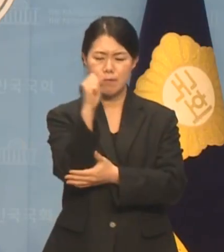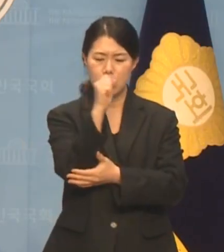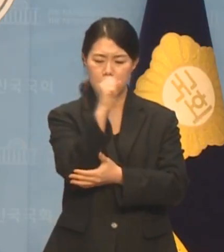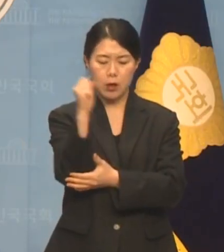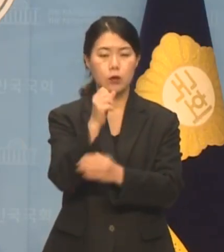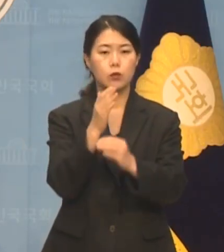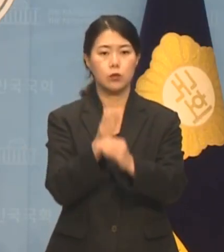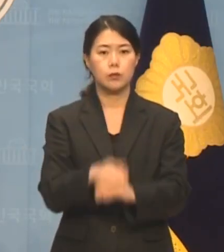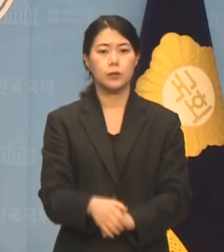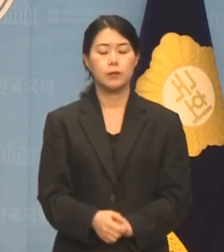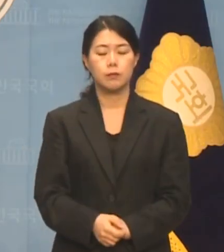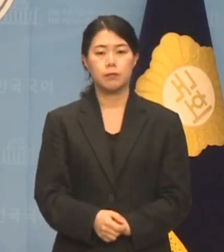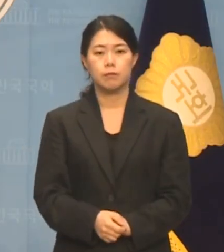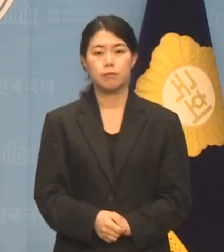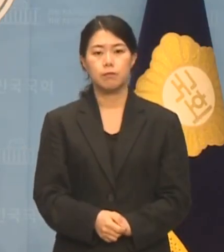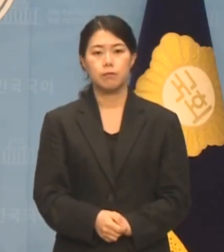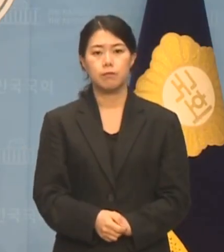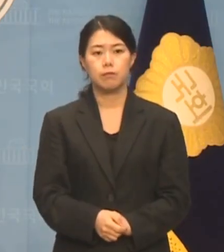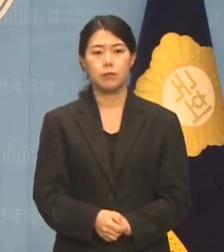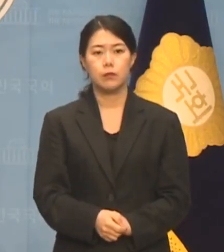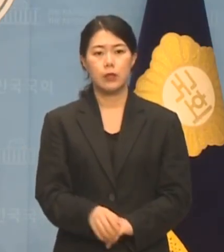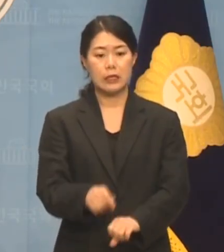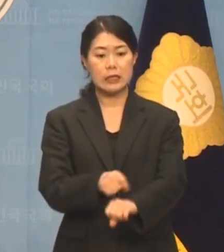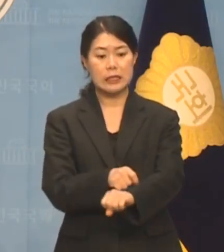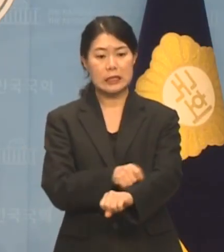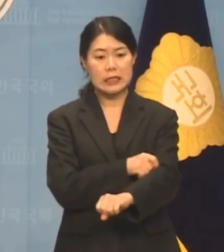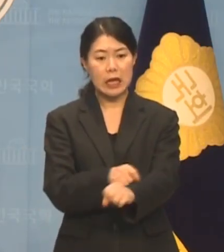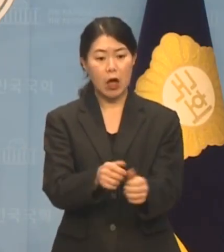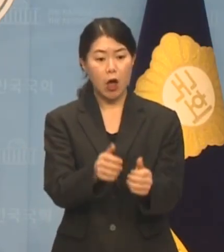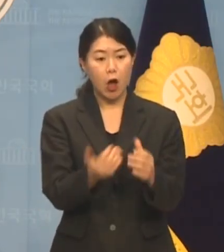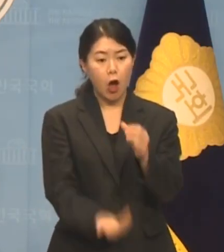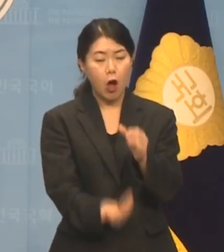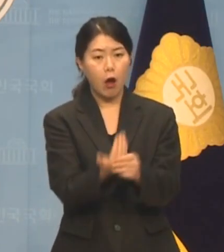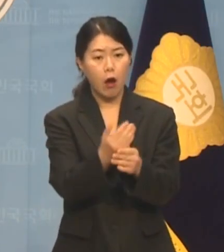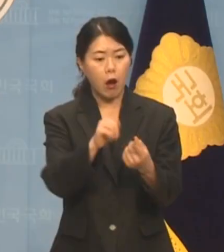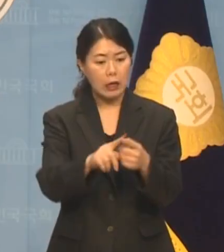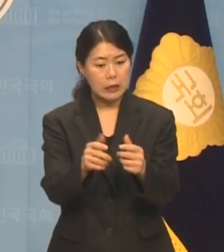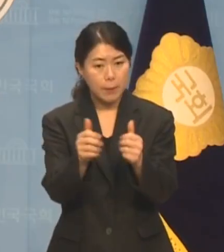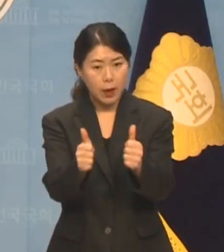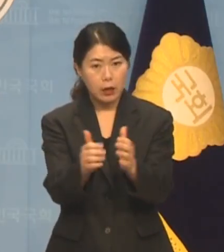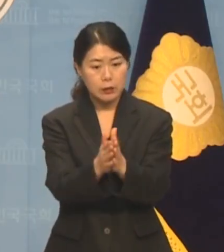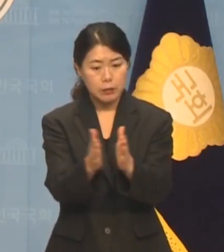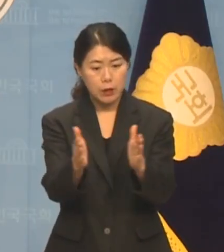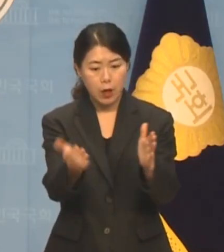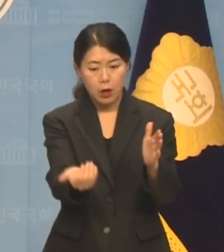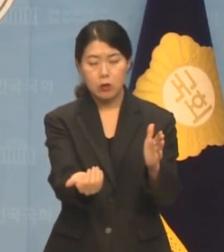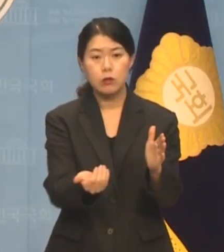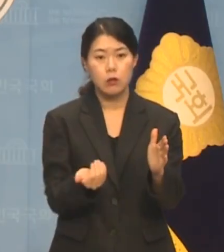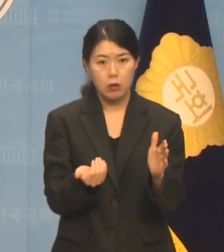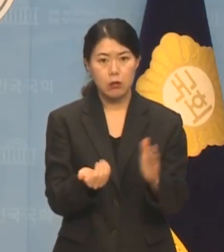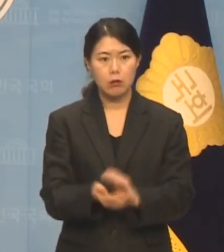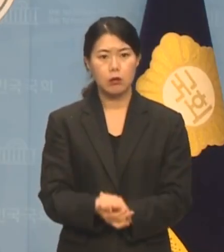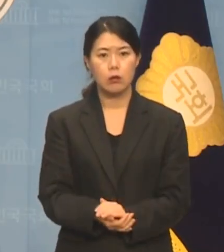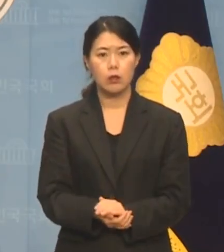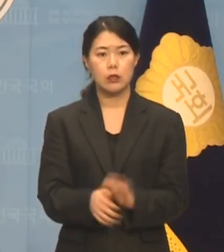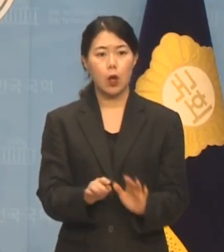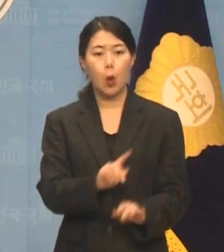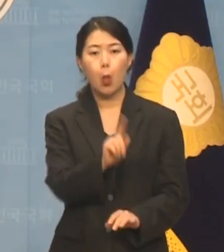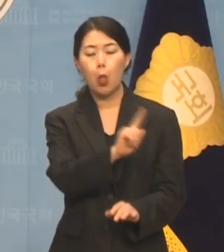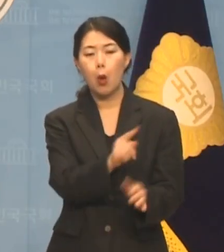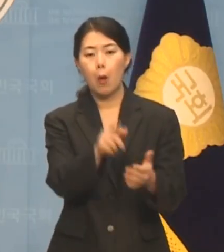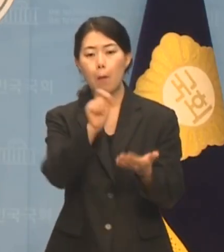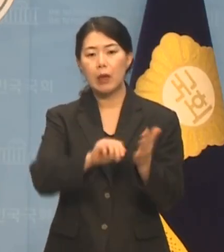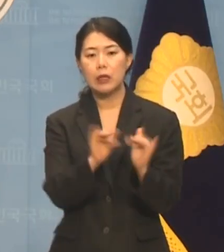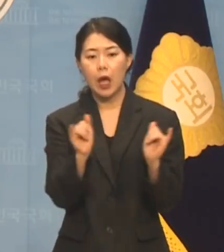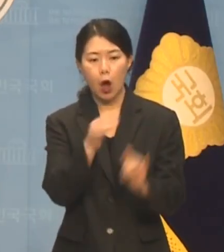있습니다. 특정 사건에 대한 재판이 시작되기도 전에 A 판사는